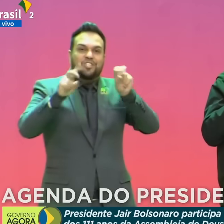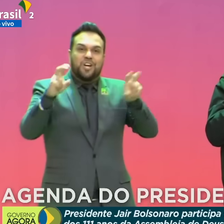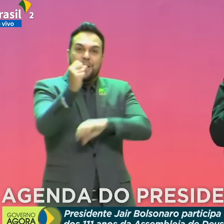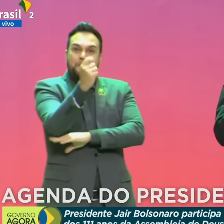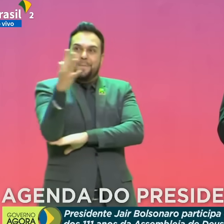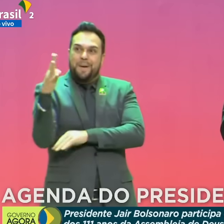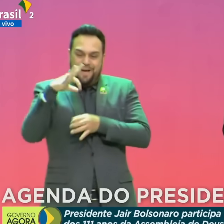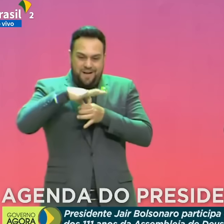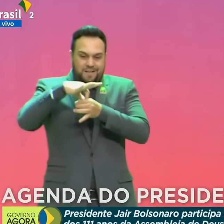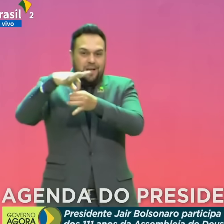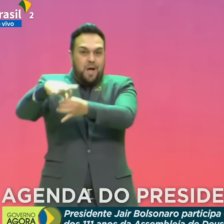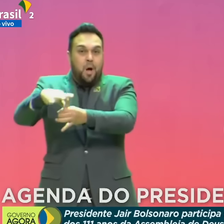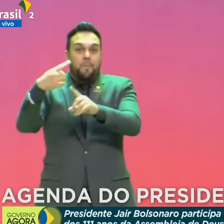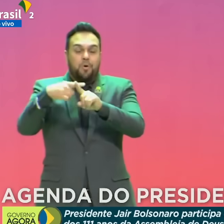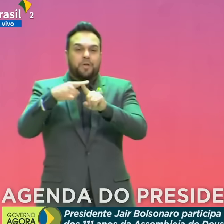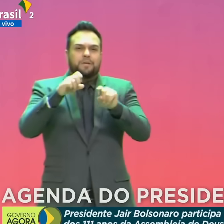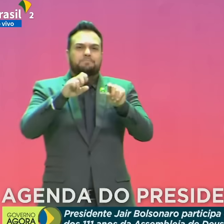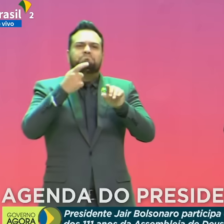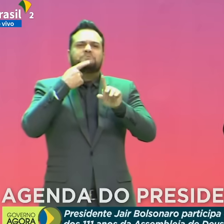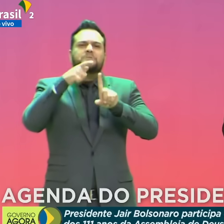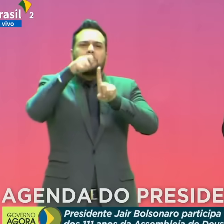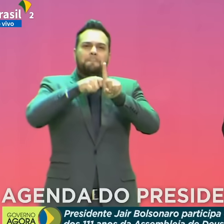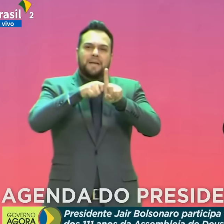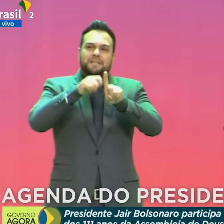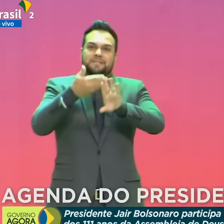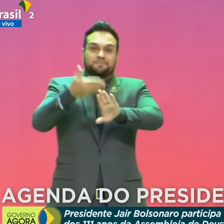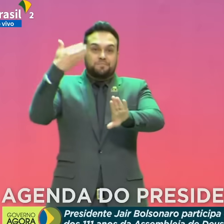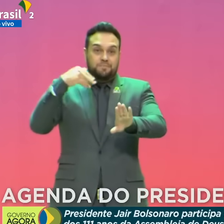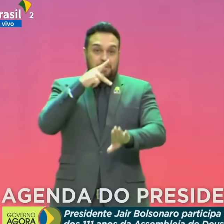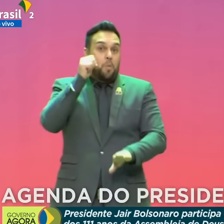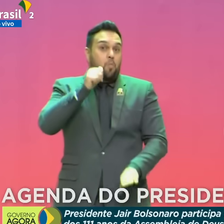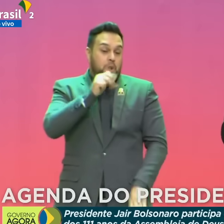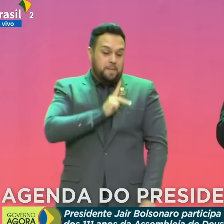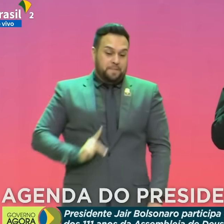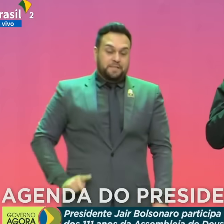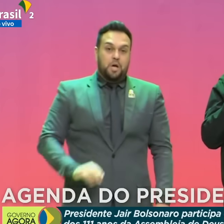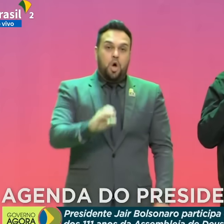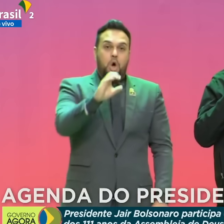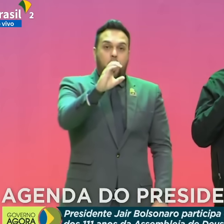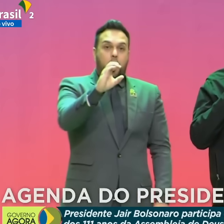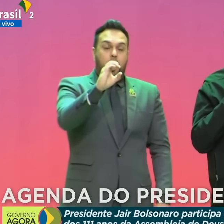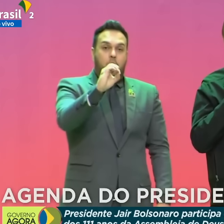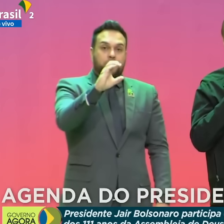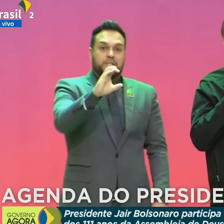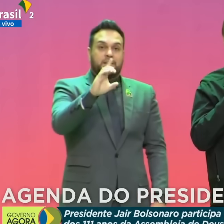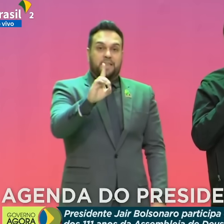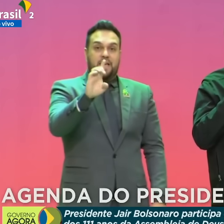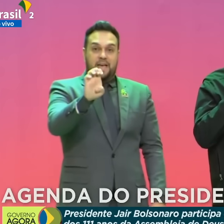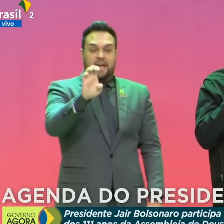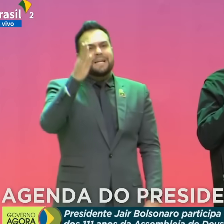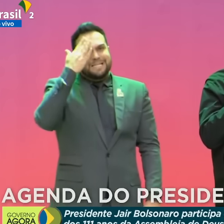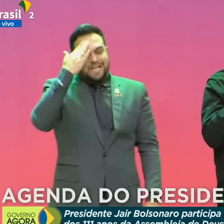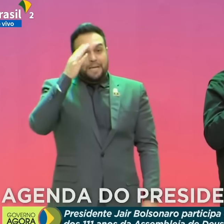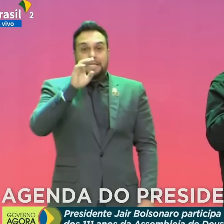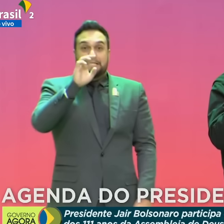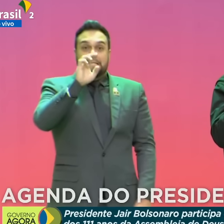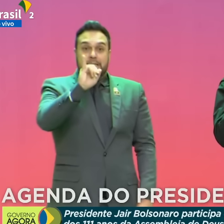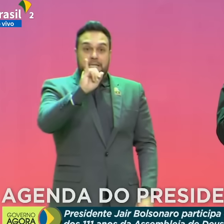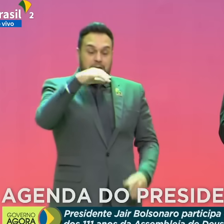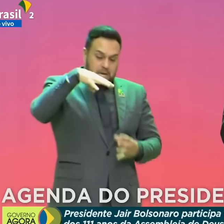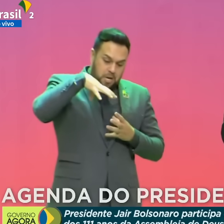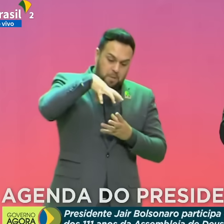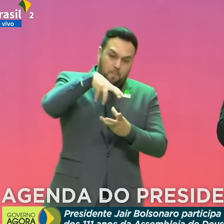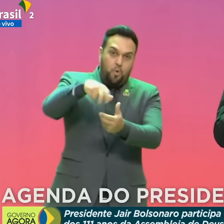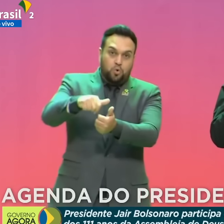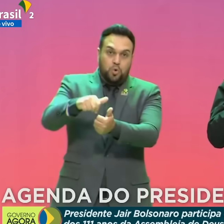meses a senhora presidente da Organização Mundial da Saúde disse para o mundo todo que sem o Brasil o mundo passa